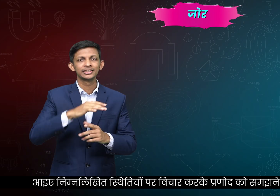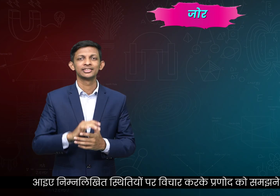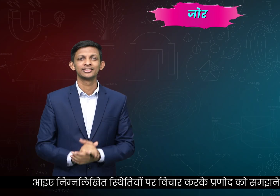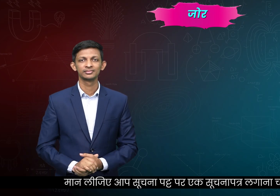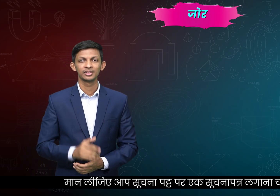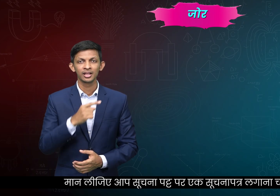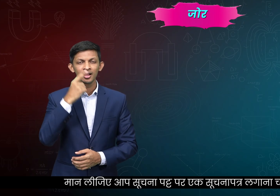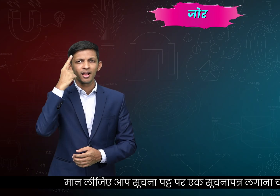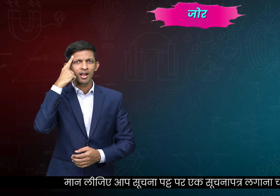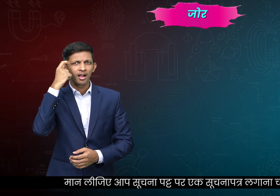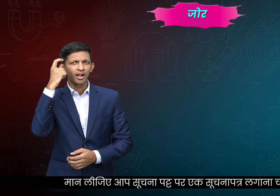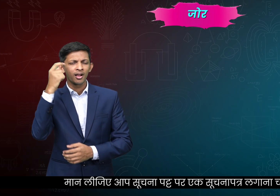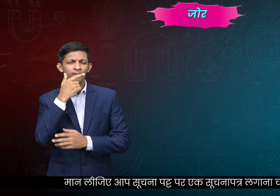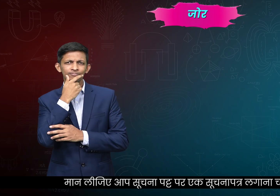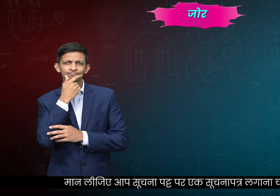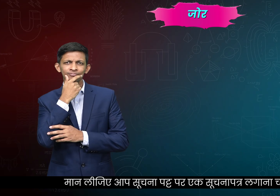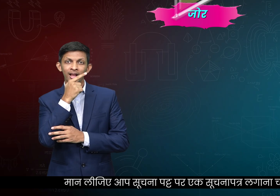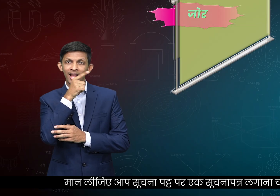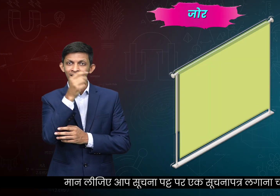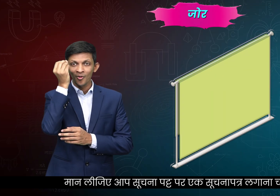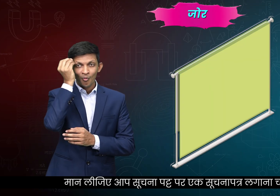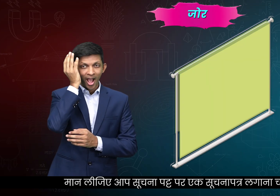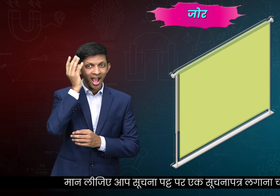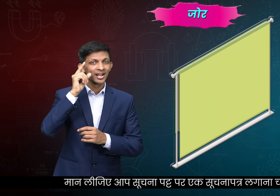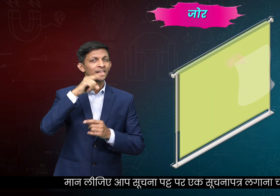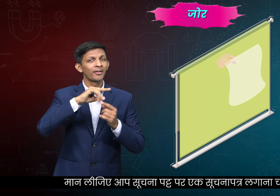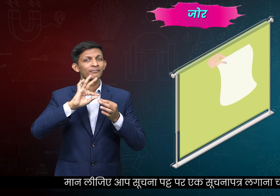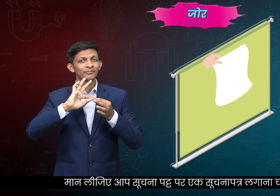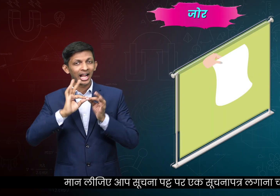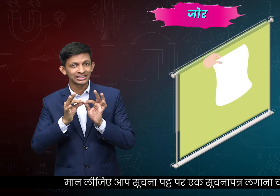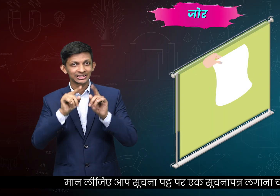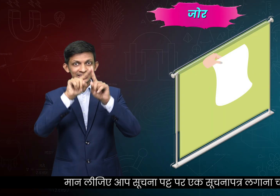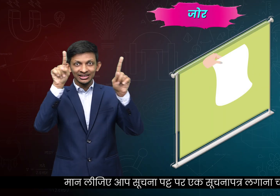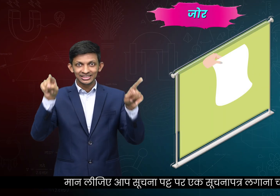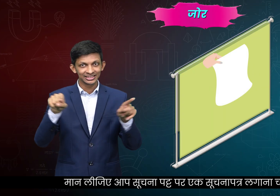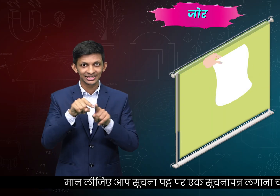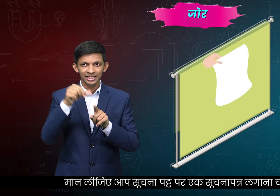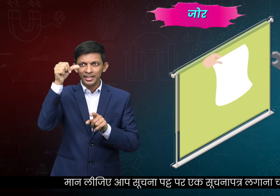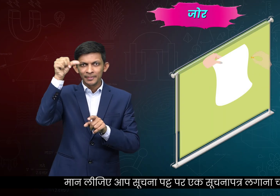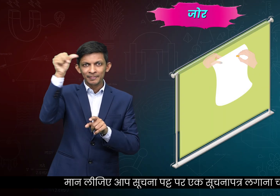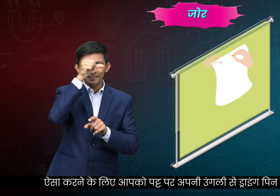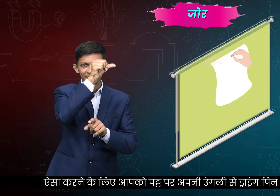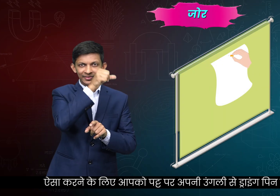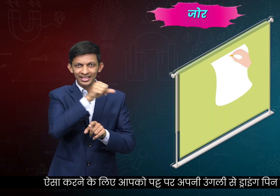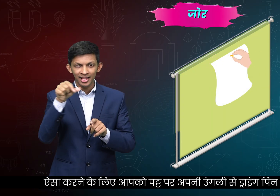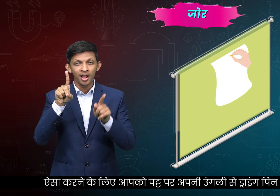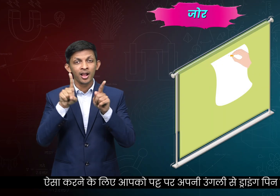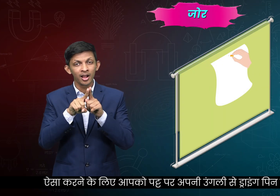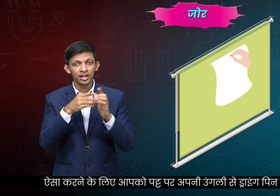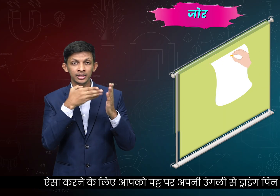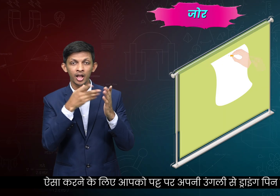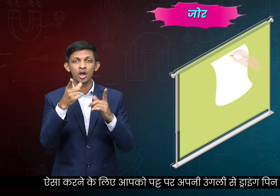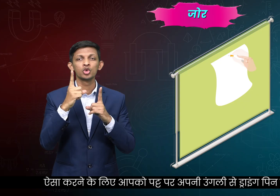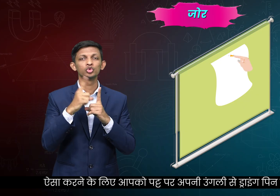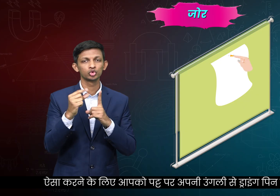करें। मान लीजिए आप सूचना पट्टा पर एक सूचना पत्र लगाना चाहते हैं। ऐसा करने